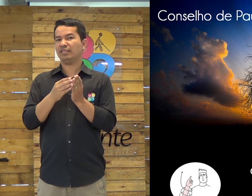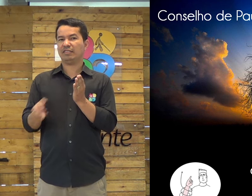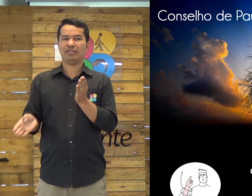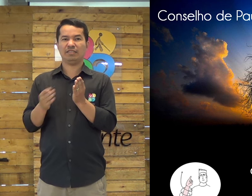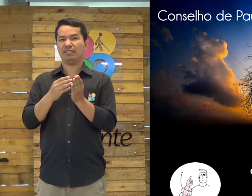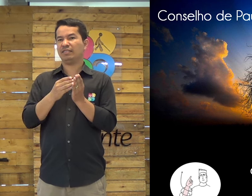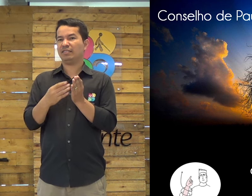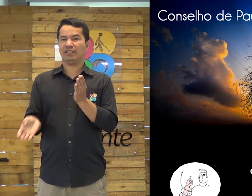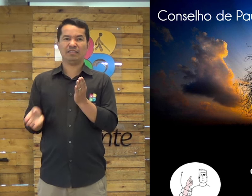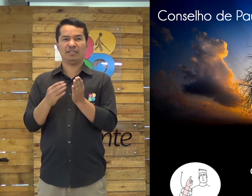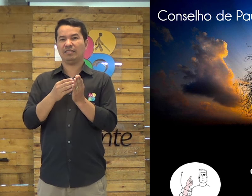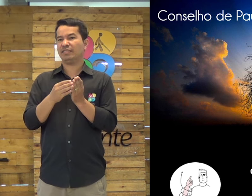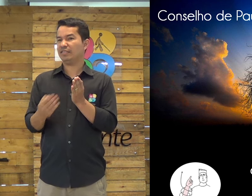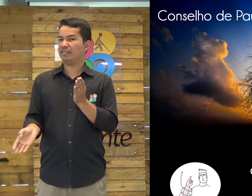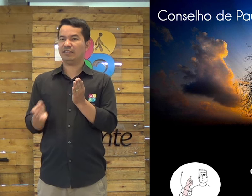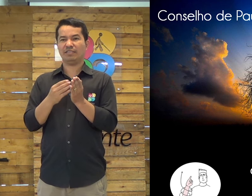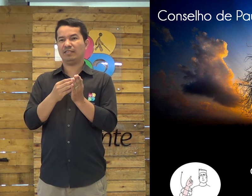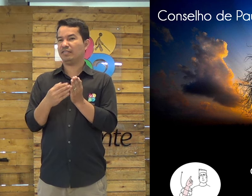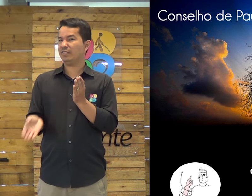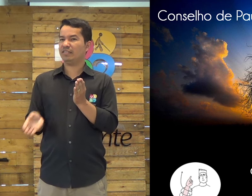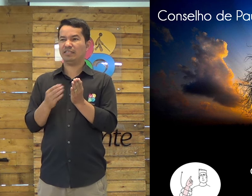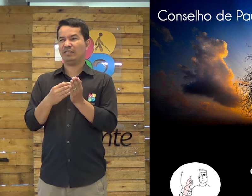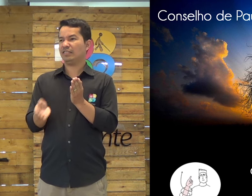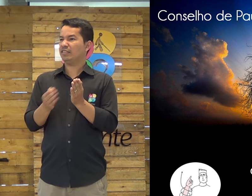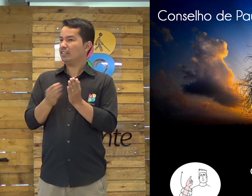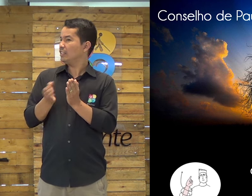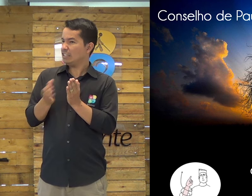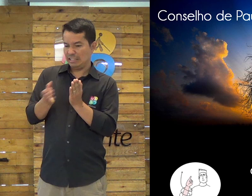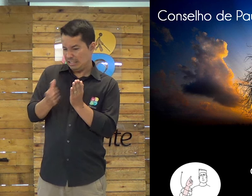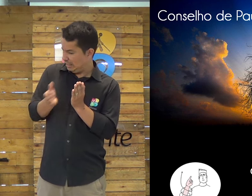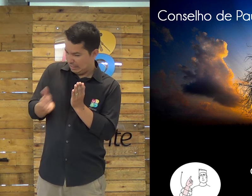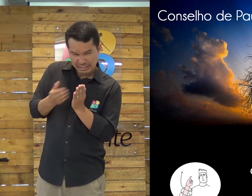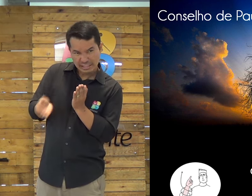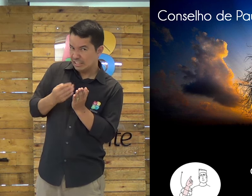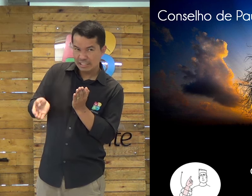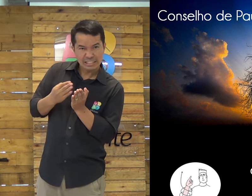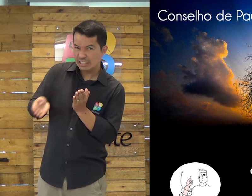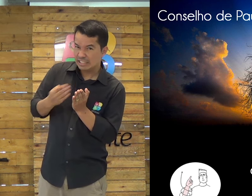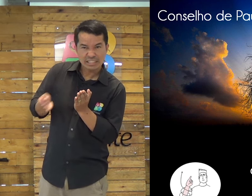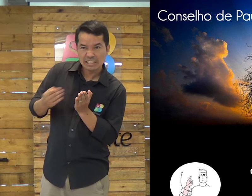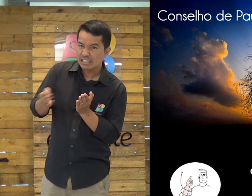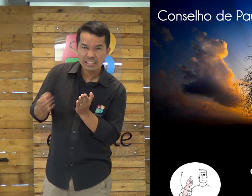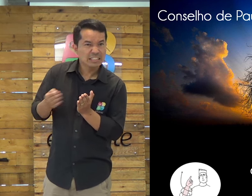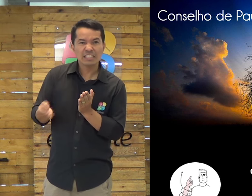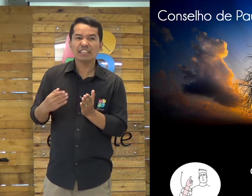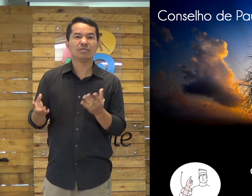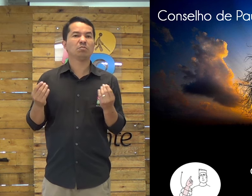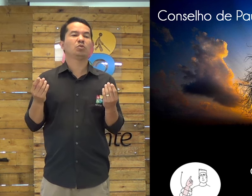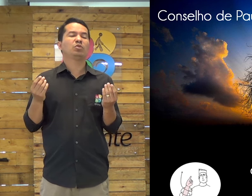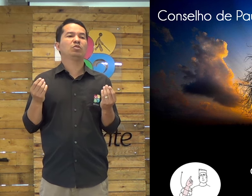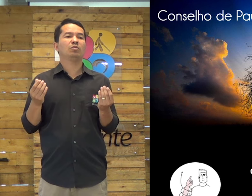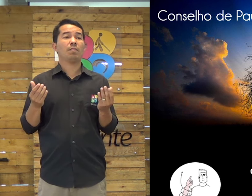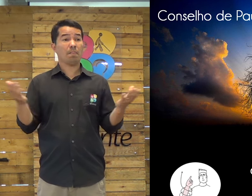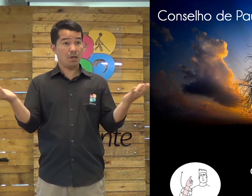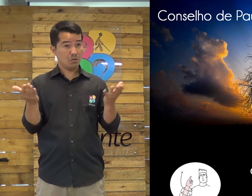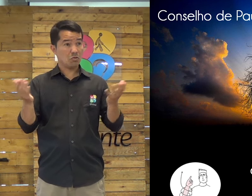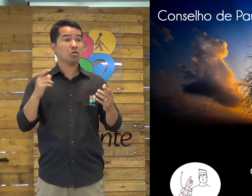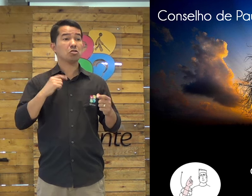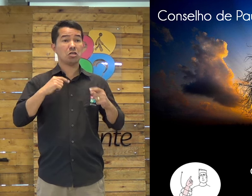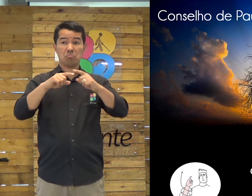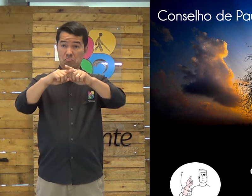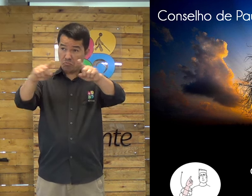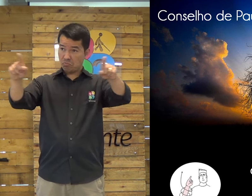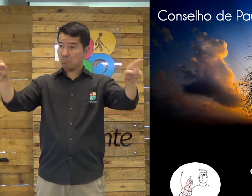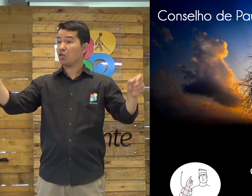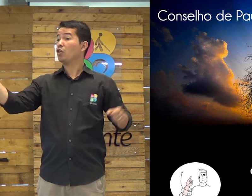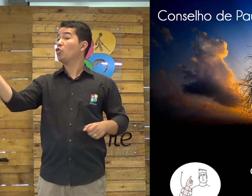Mas que saíram do caminho de Deus, né? Se desviaram por algum motivo. E saíram. Teve uma grande invasão de